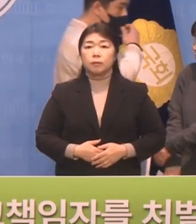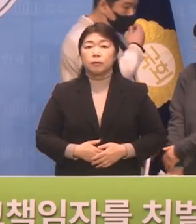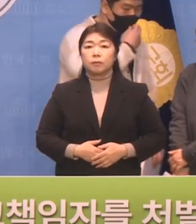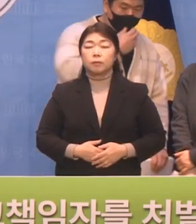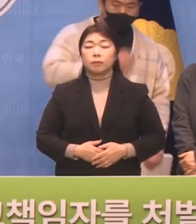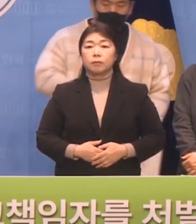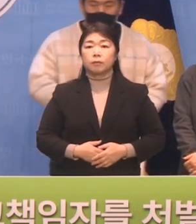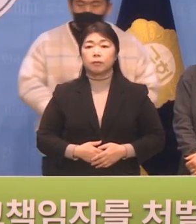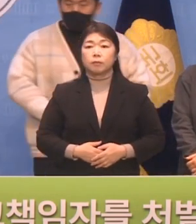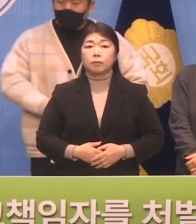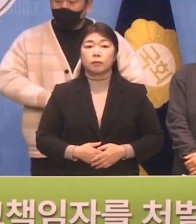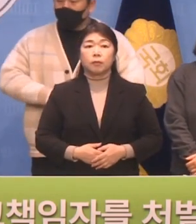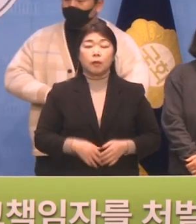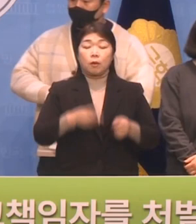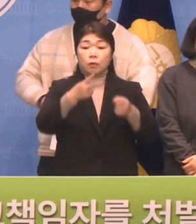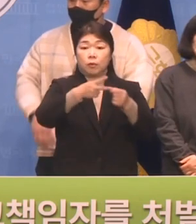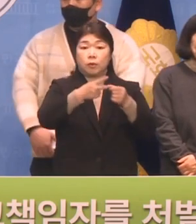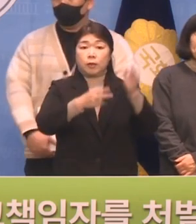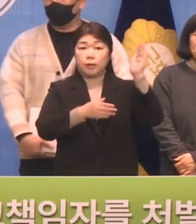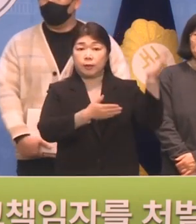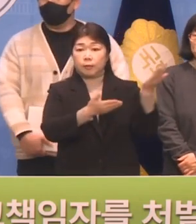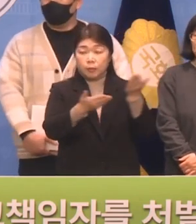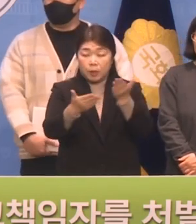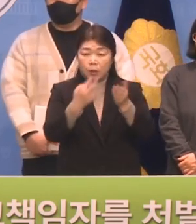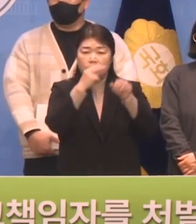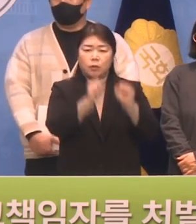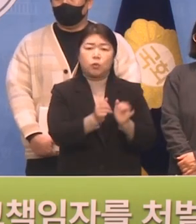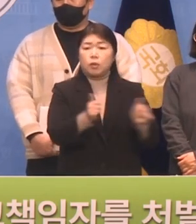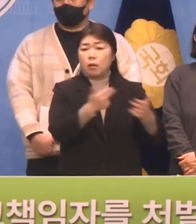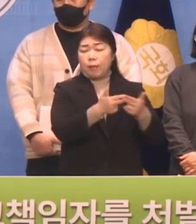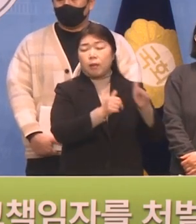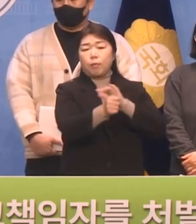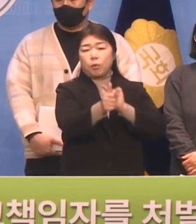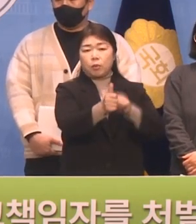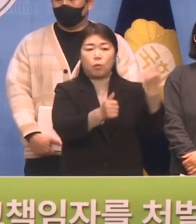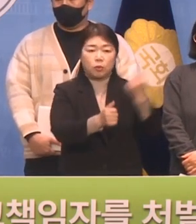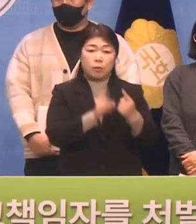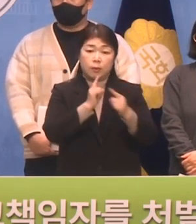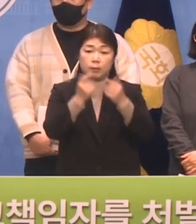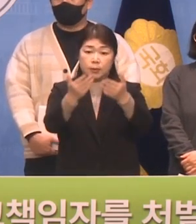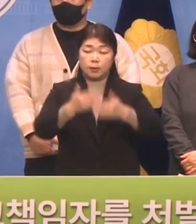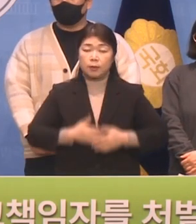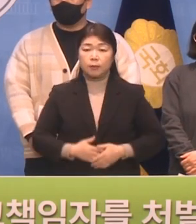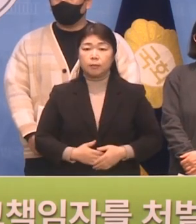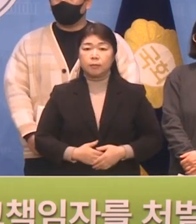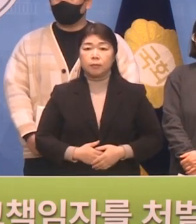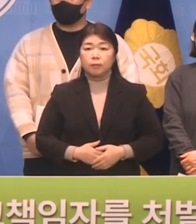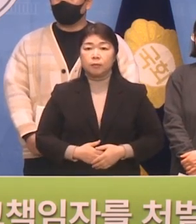네, 감사합니다. 두 번째 발언은 생존자협의회 대표님께서 이어가 주시겠습니다.